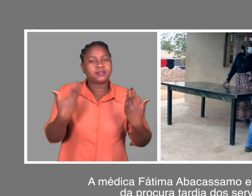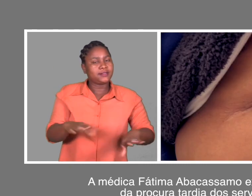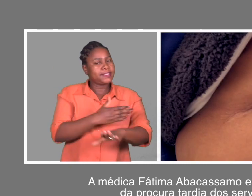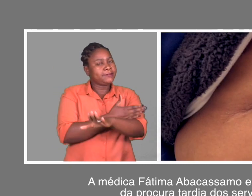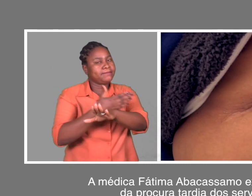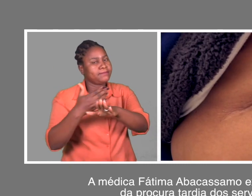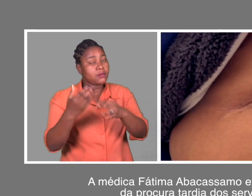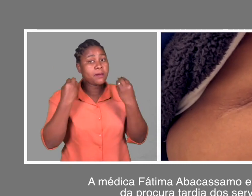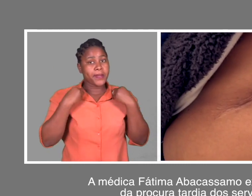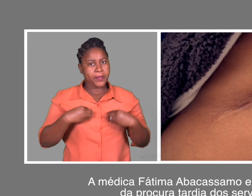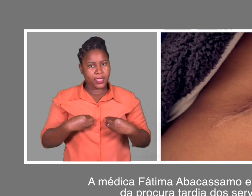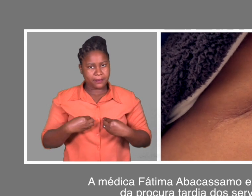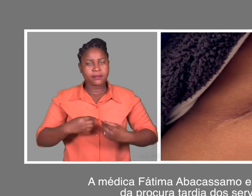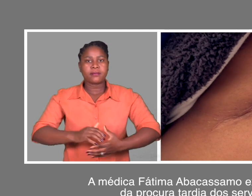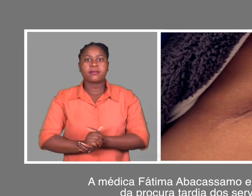dos serviços de saúde.